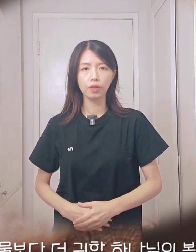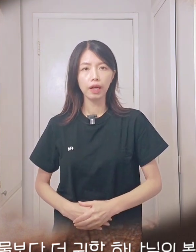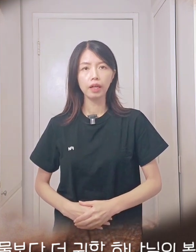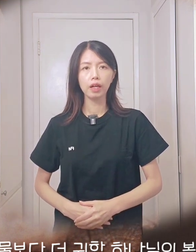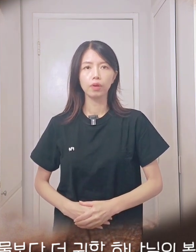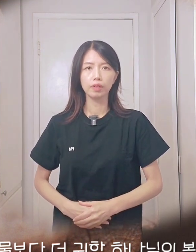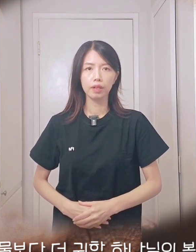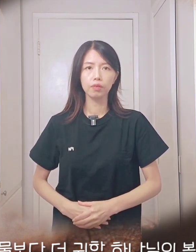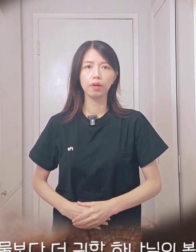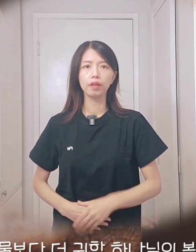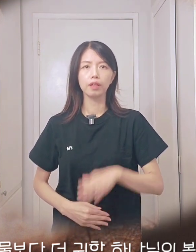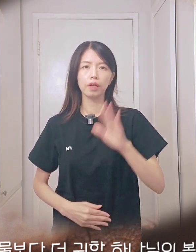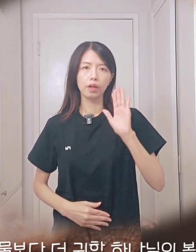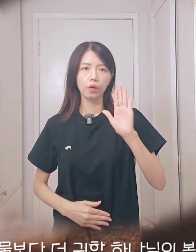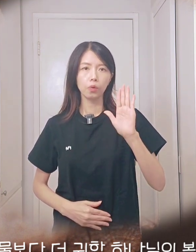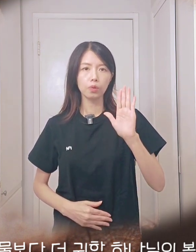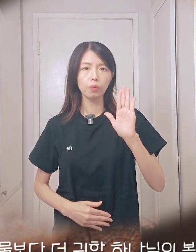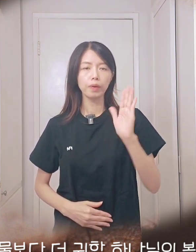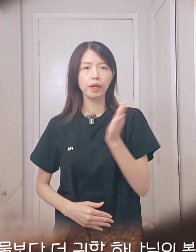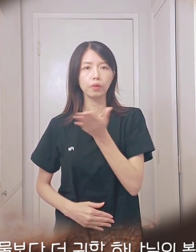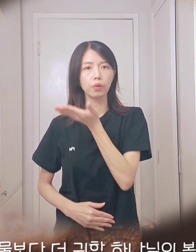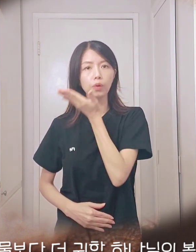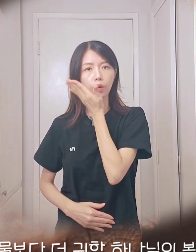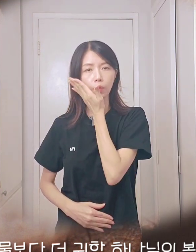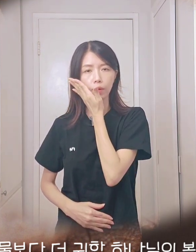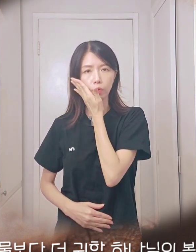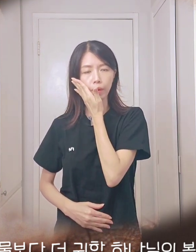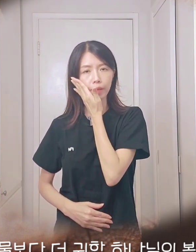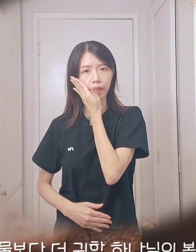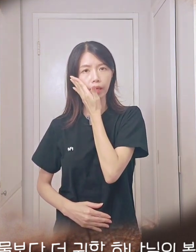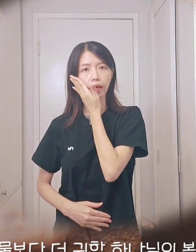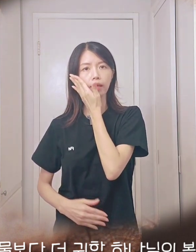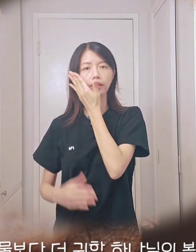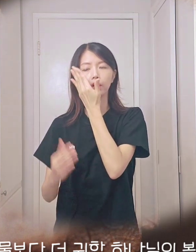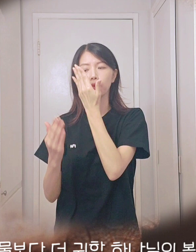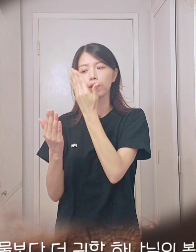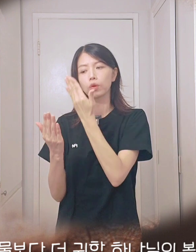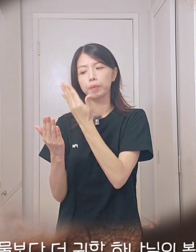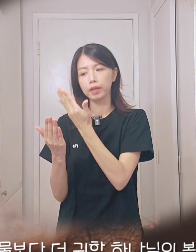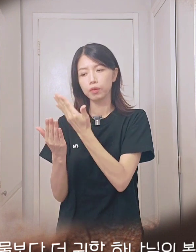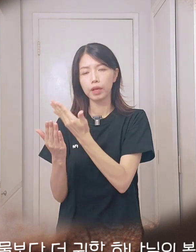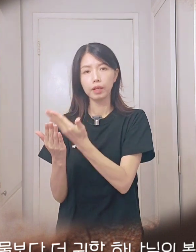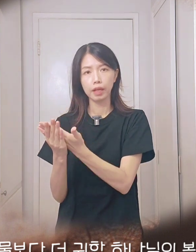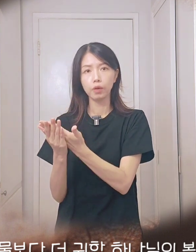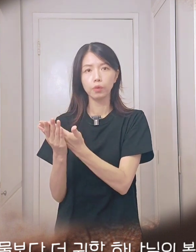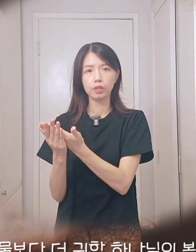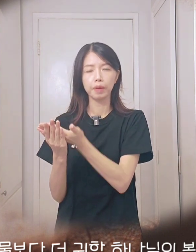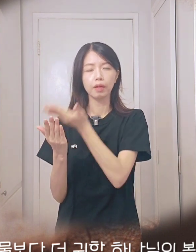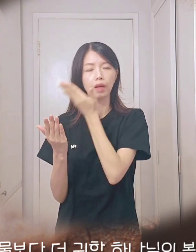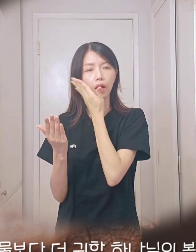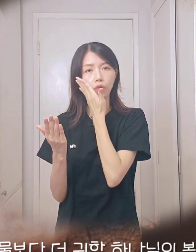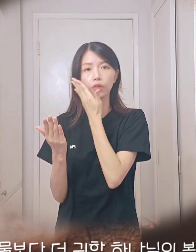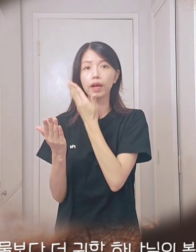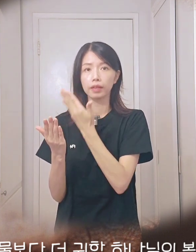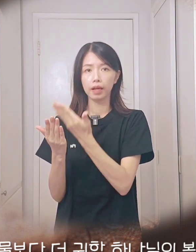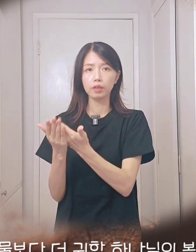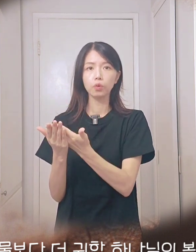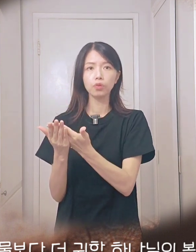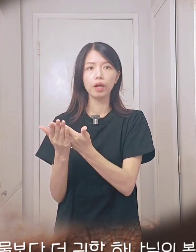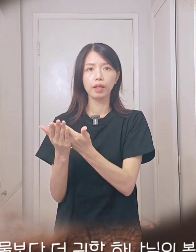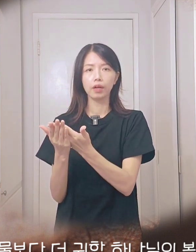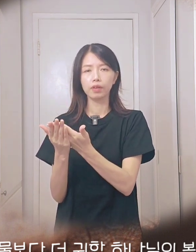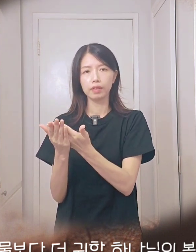그리고 귀하다라고 한 뜻의 수어는 오른손바닥으로 왼쪽 뺨에 댔다가 그대로 왼손 바닥 위에 내려놓으시면